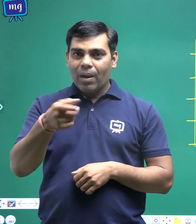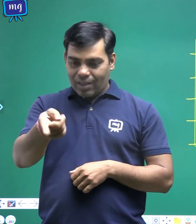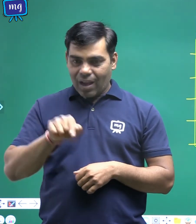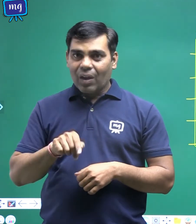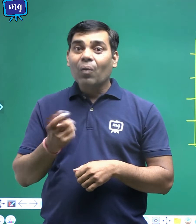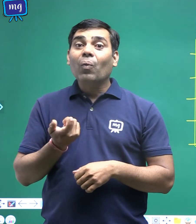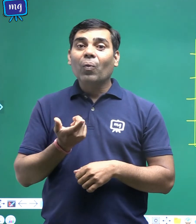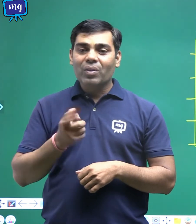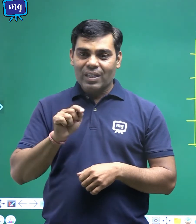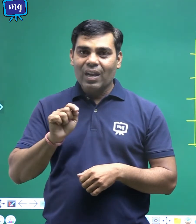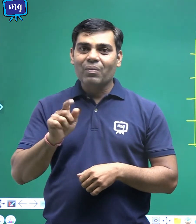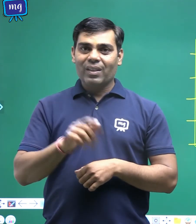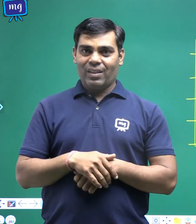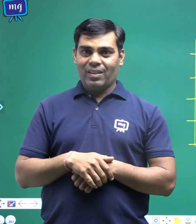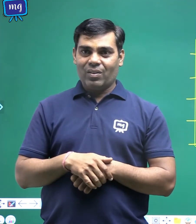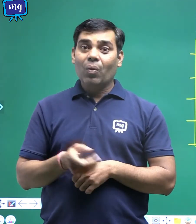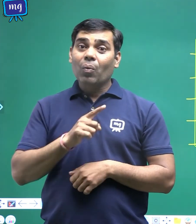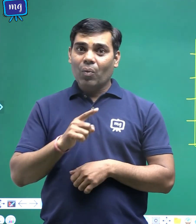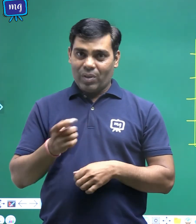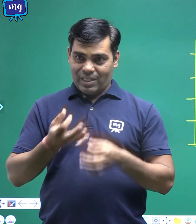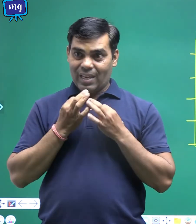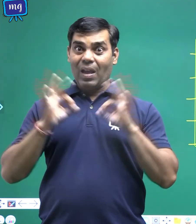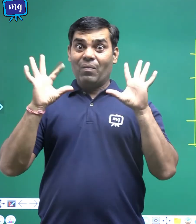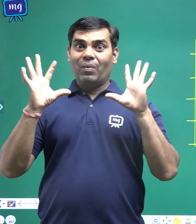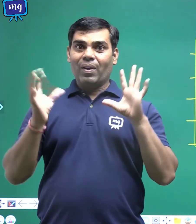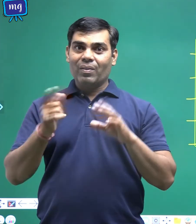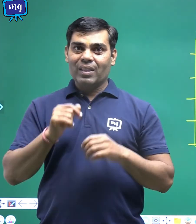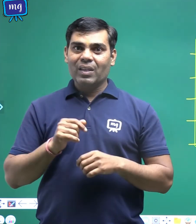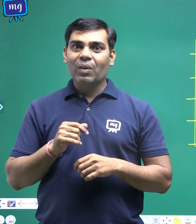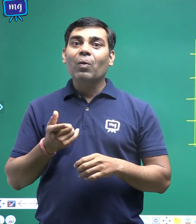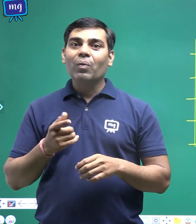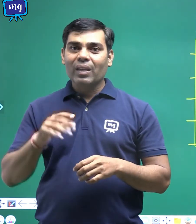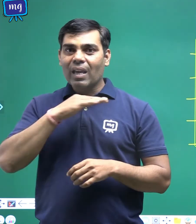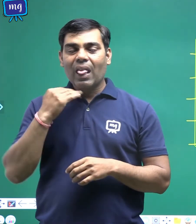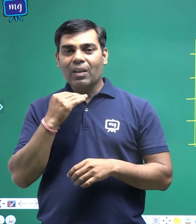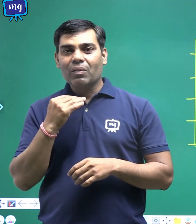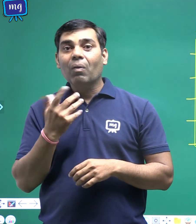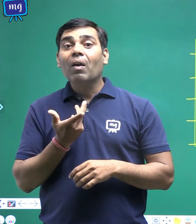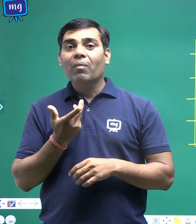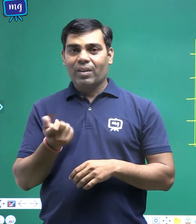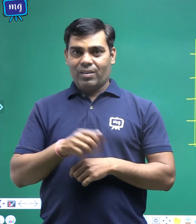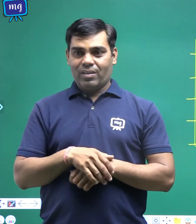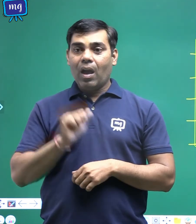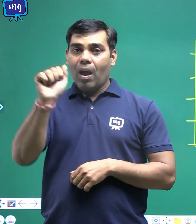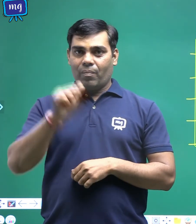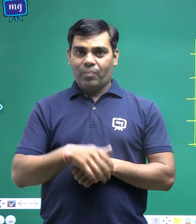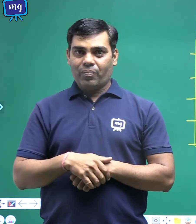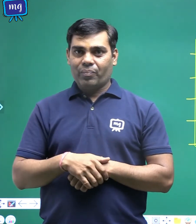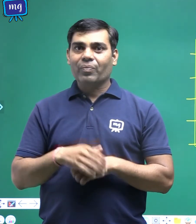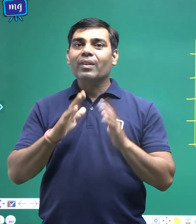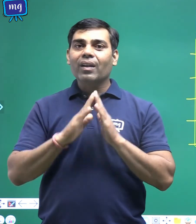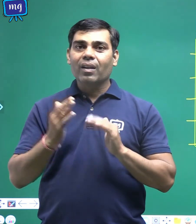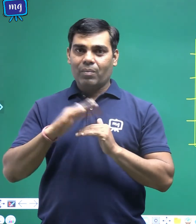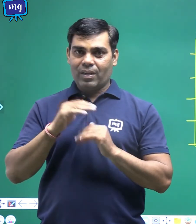किए और वो किससे प्रभावित थी, उनकी मृत्यु कब हुई। आप घर